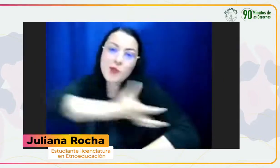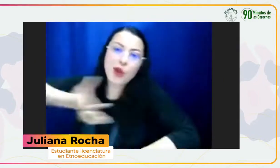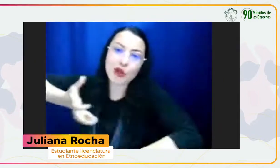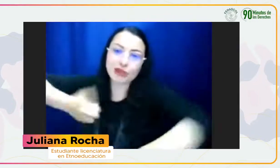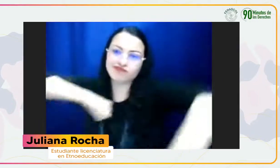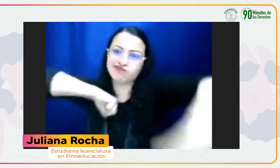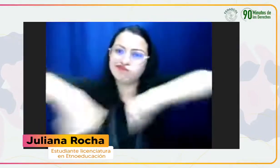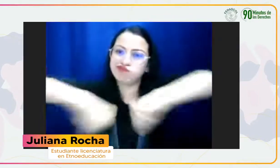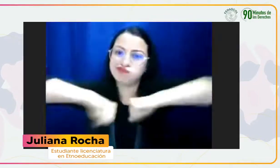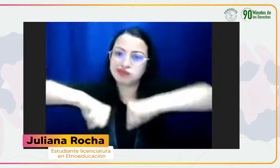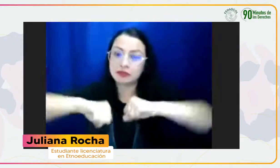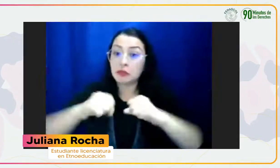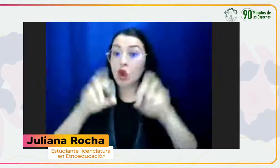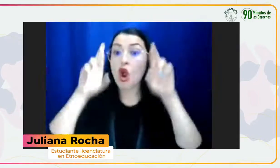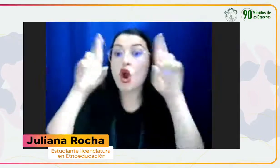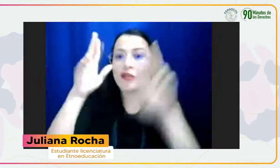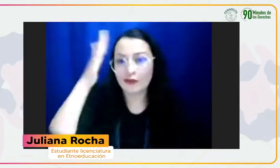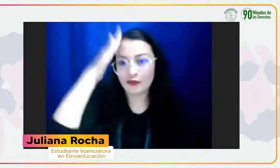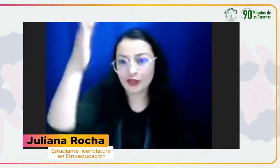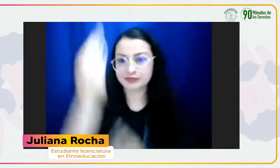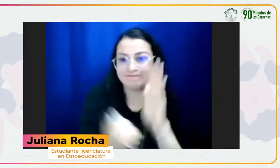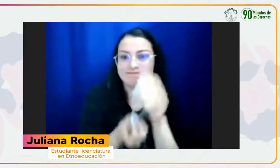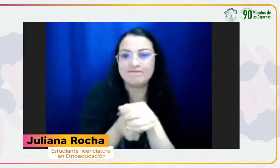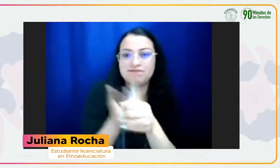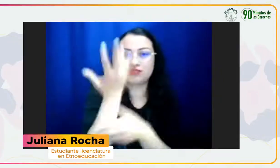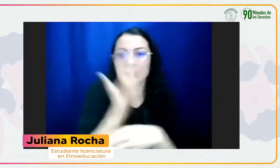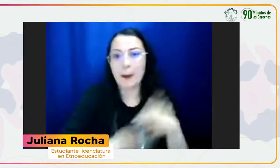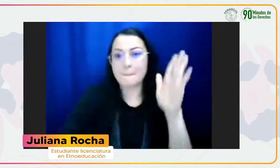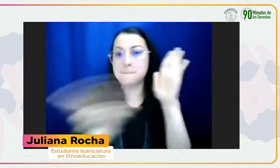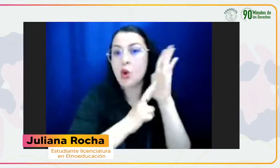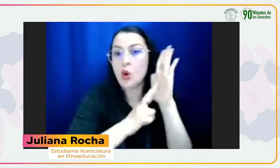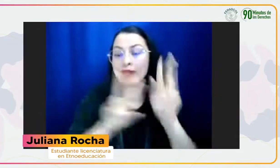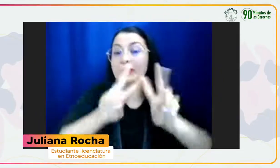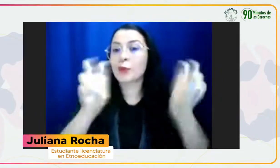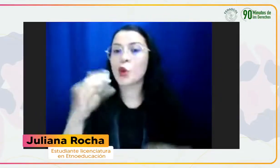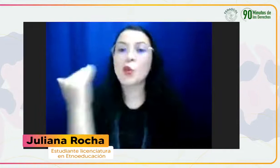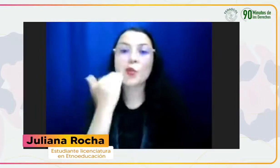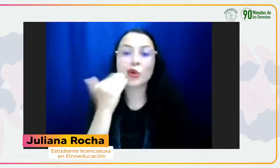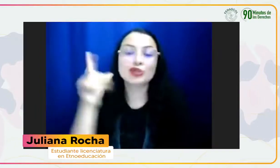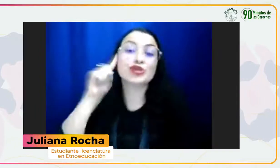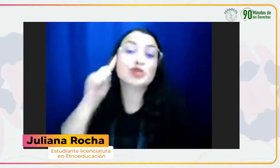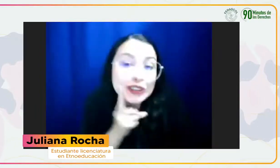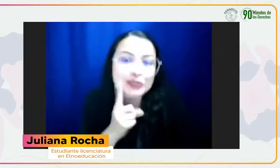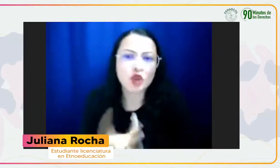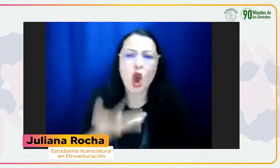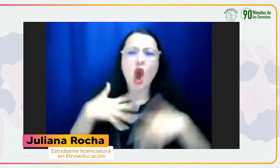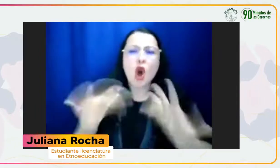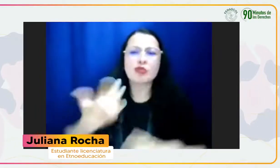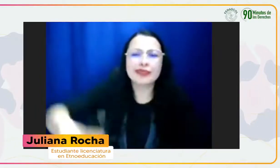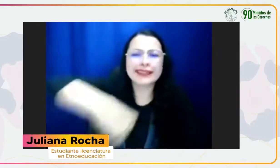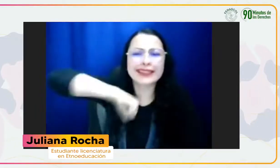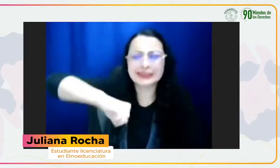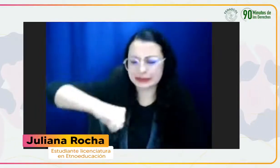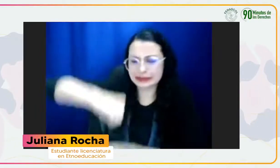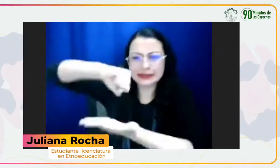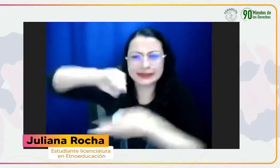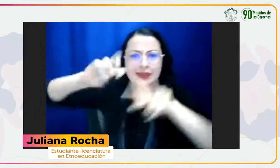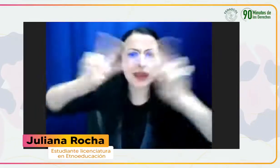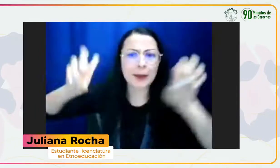con otras entidades y organizaciones podamos actuar, podamos hacer las cosas. Es importante también incidir